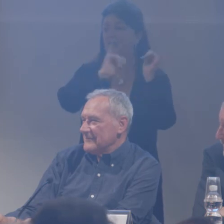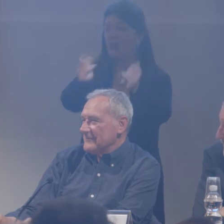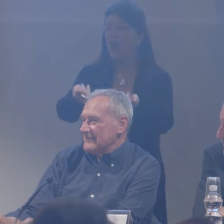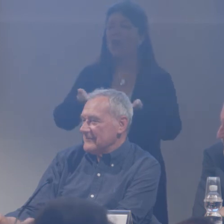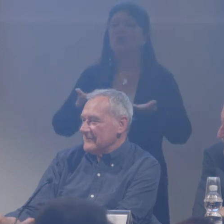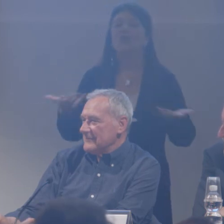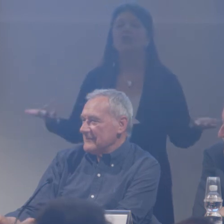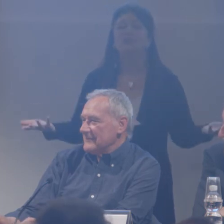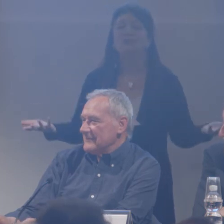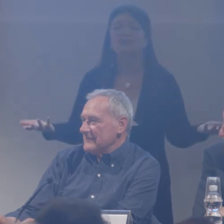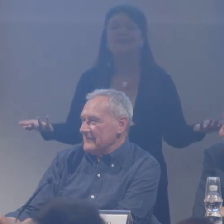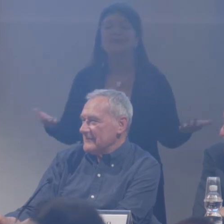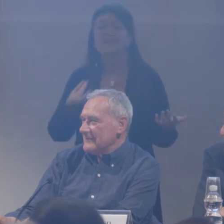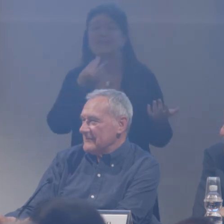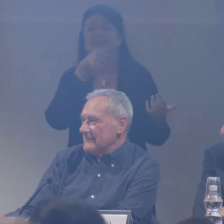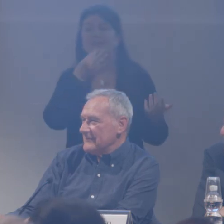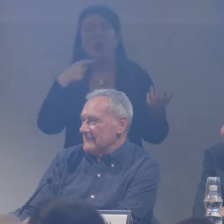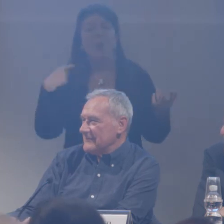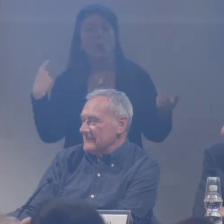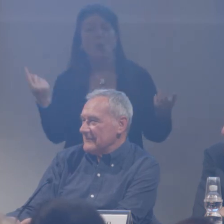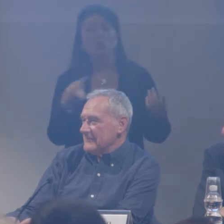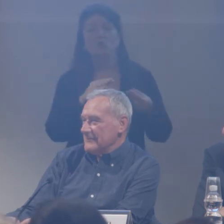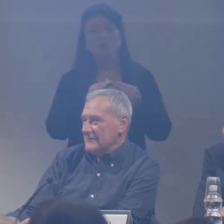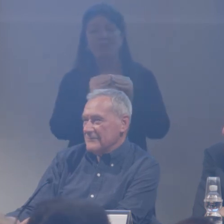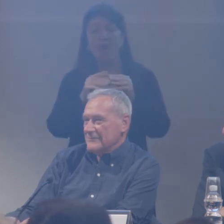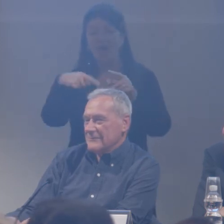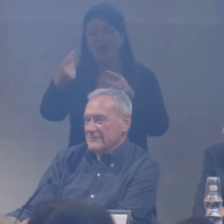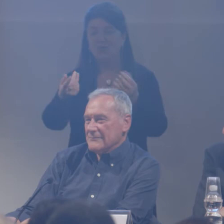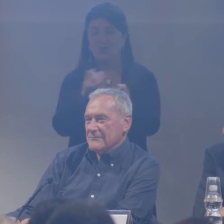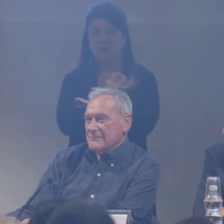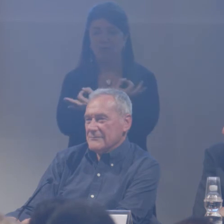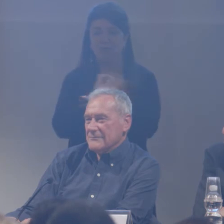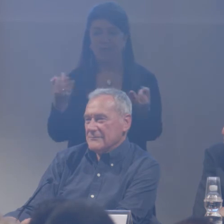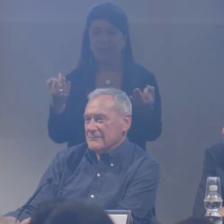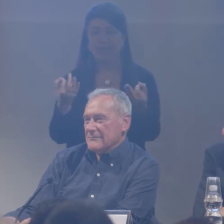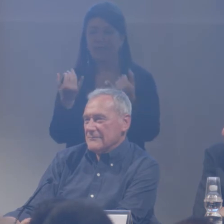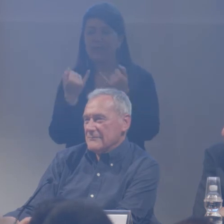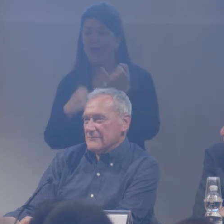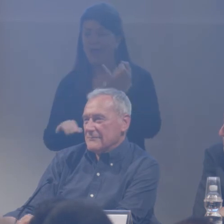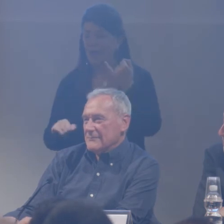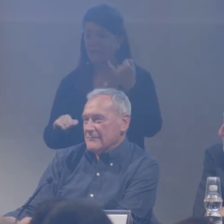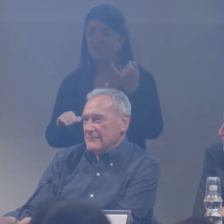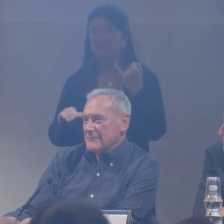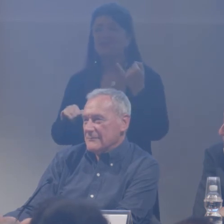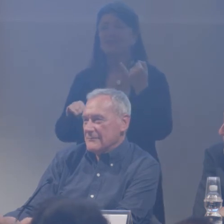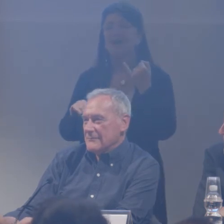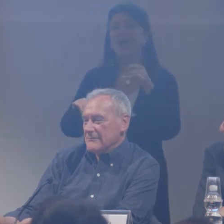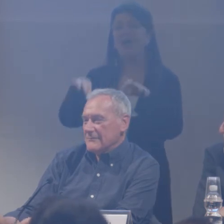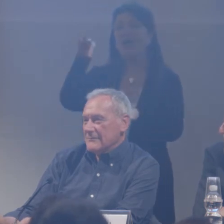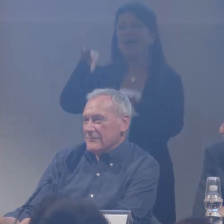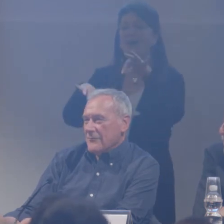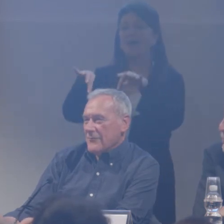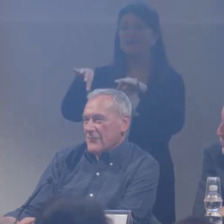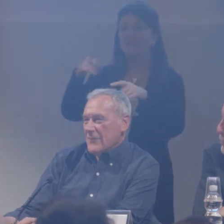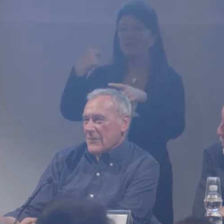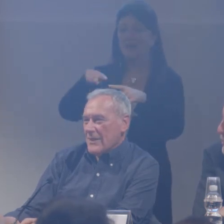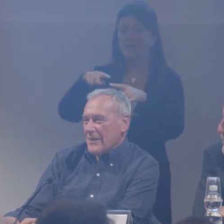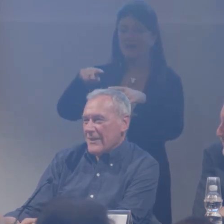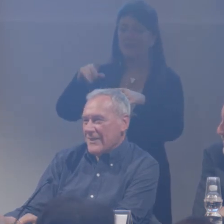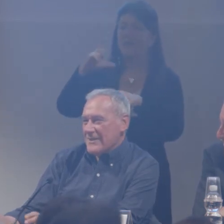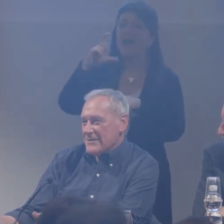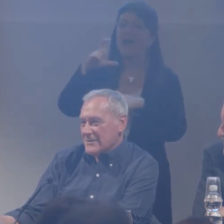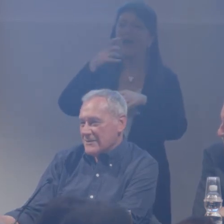Quindi era tutto fatto bene, poi alla fine in Cassazione non ci fu uno scherzo di carnevale. Non ci fu